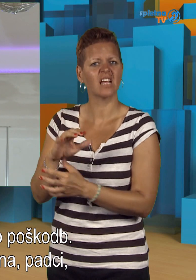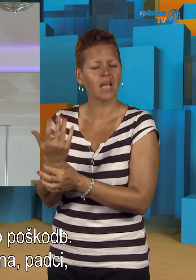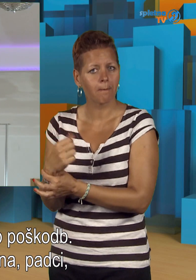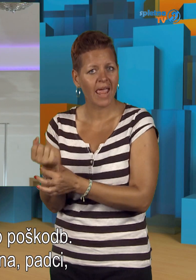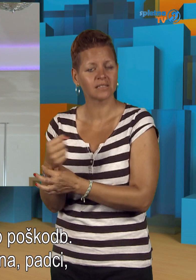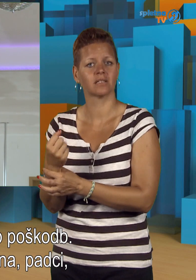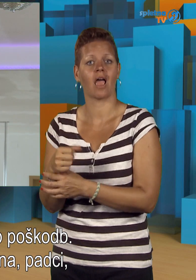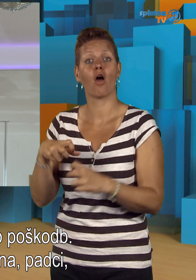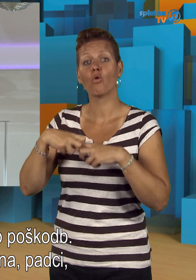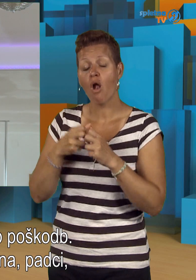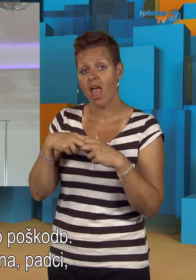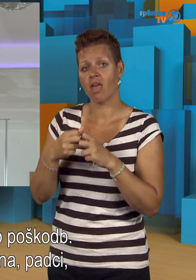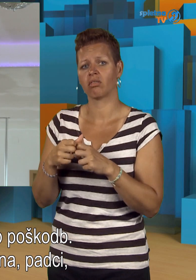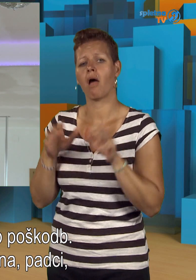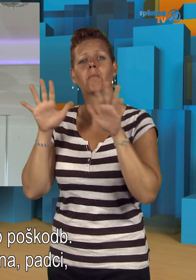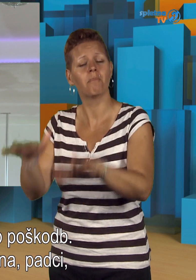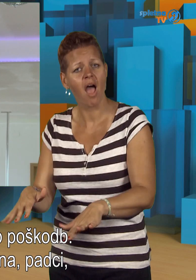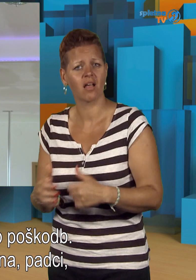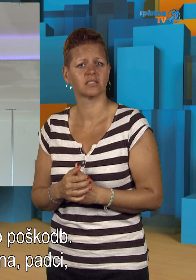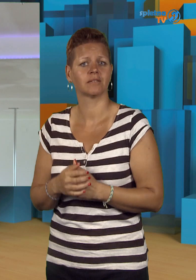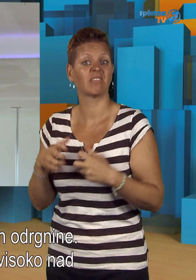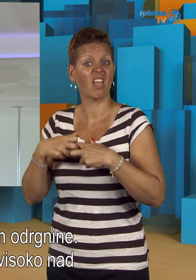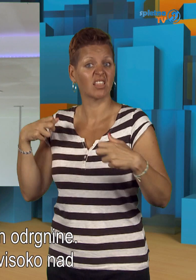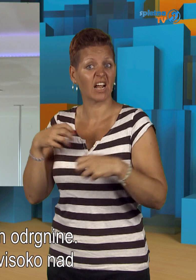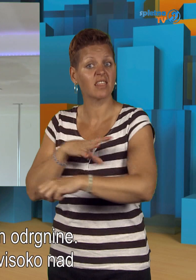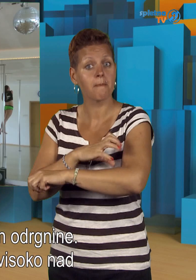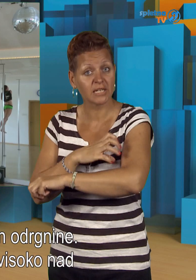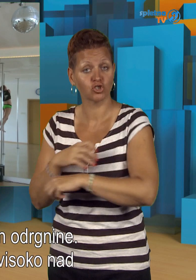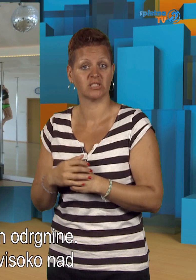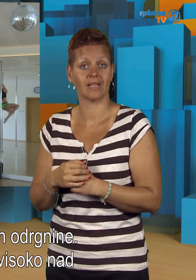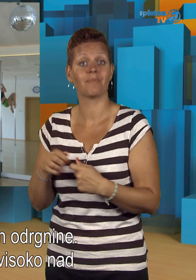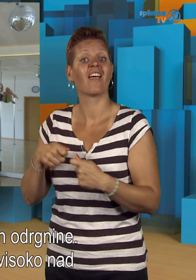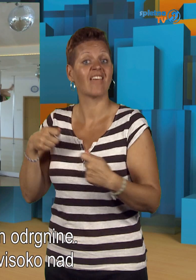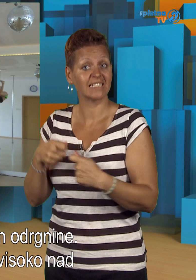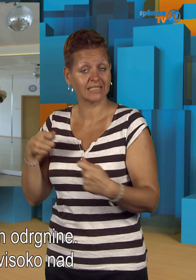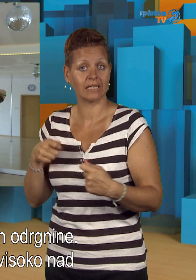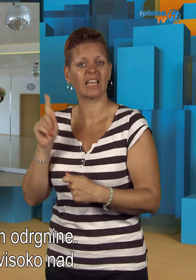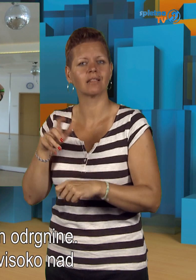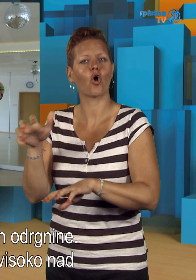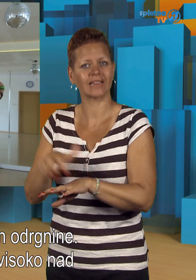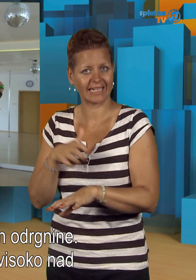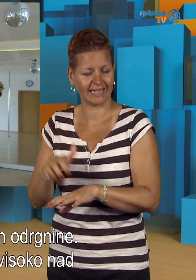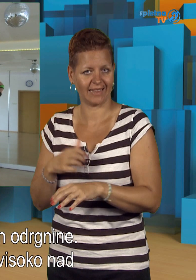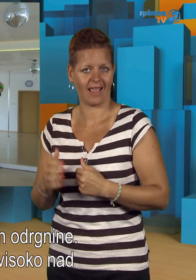Zvita zapestja in kolena, padci, natrgane mišice, vezi in odrgnine.